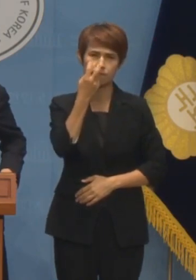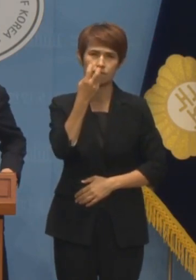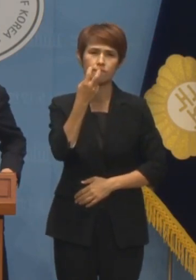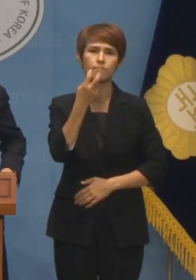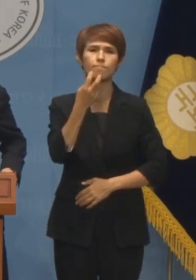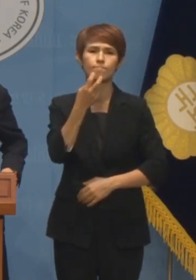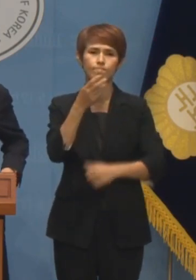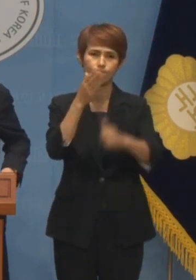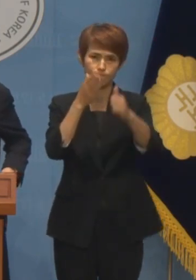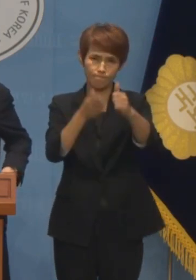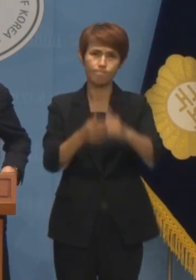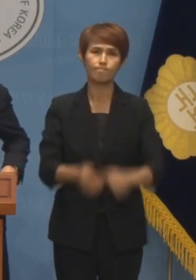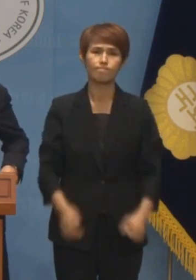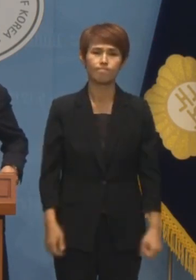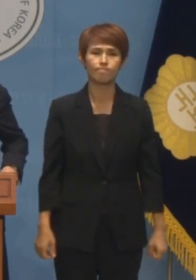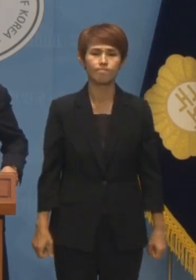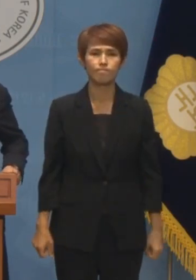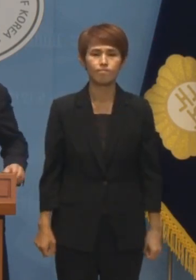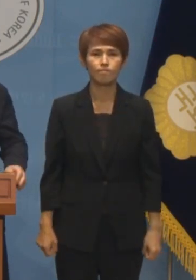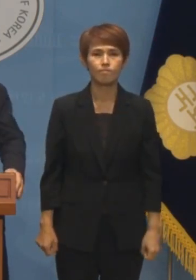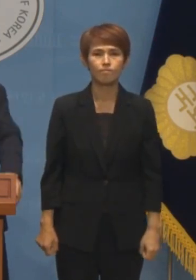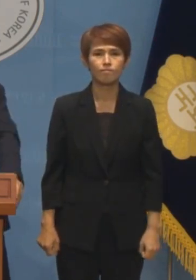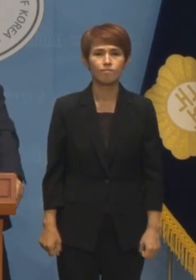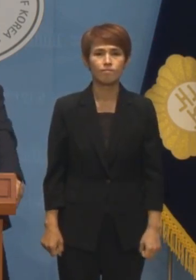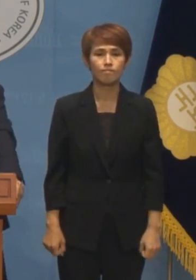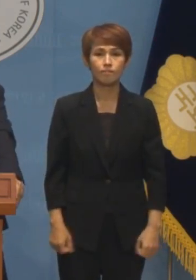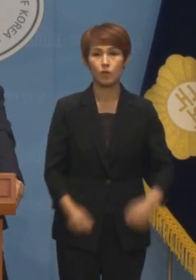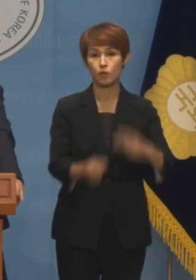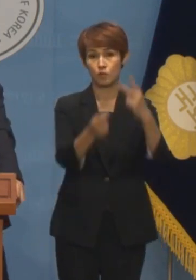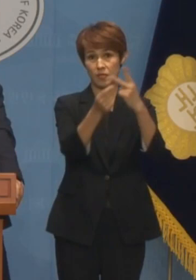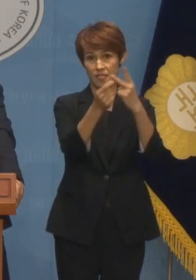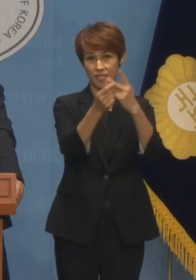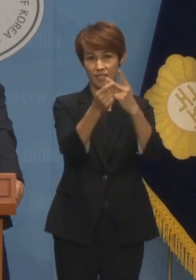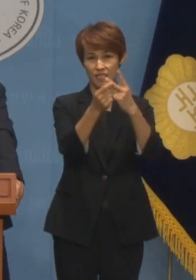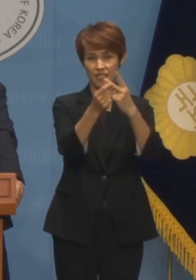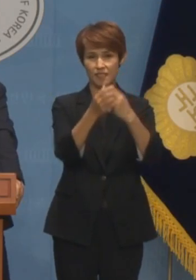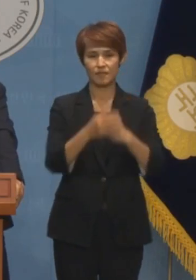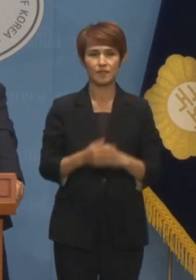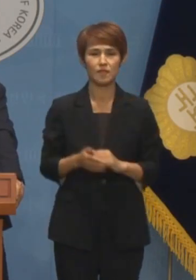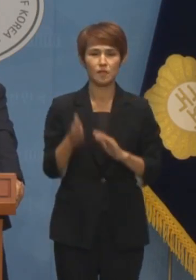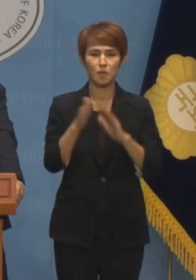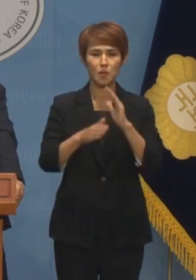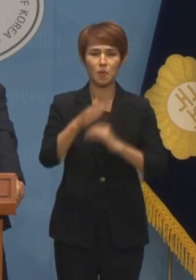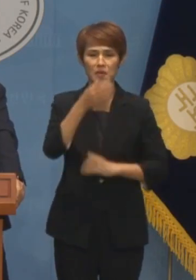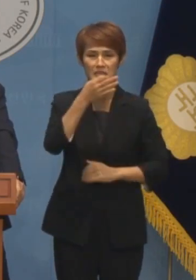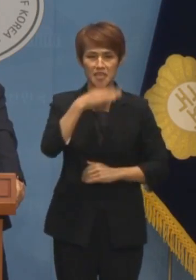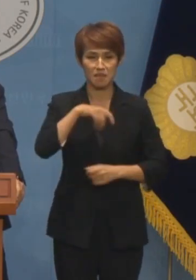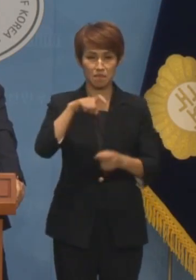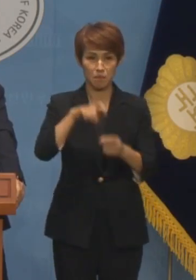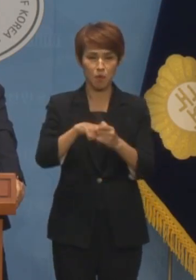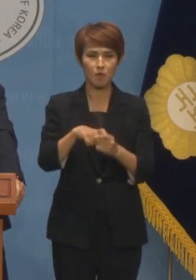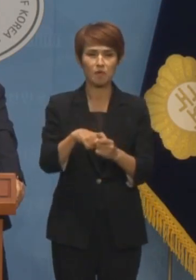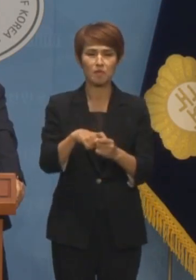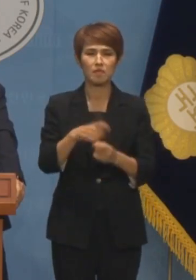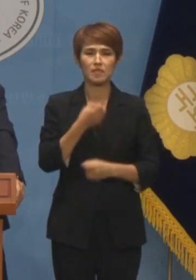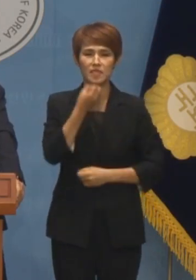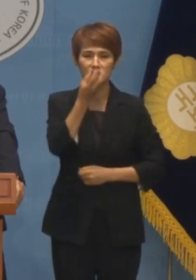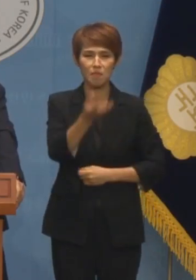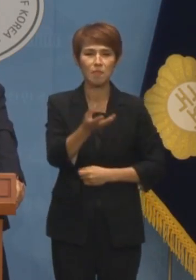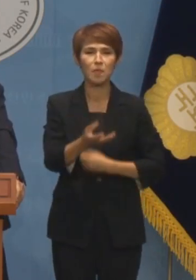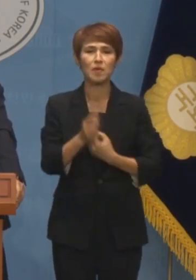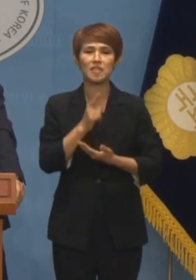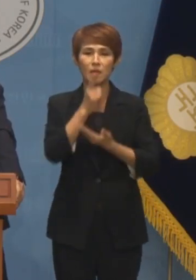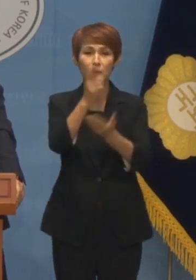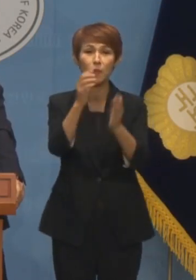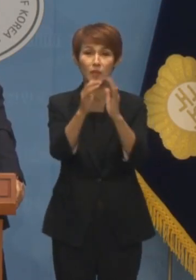밝혀야 된다, 이 말씀을 드립니다. 두 번째, 자칭 공익제보자로 알려진 김기현 변호사입니다.